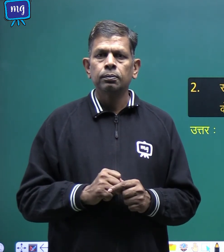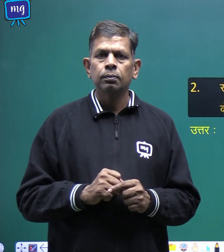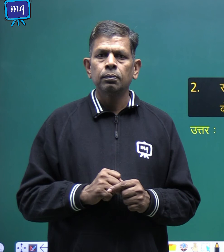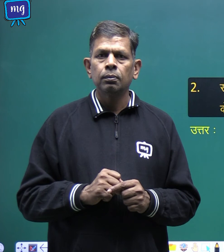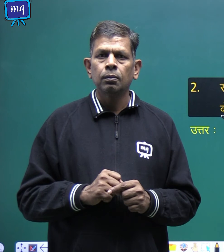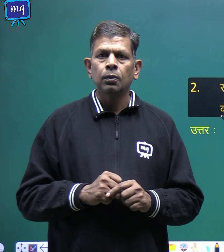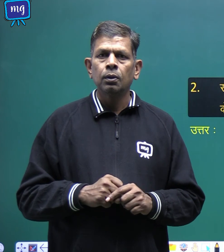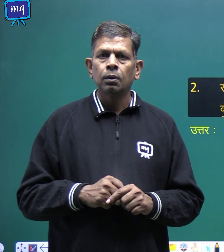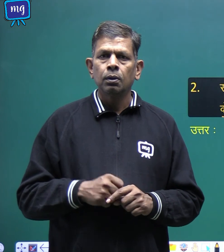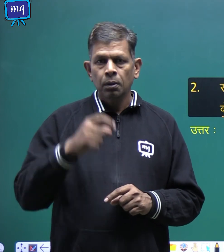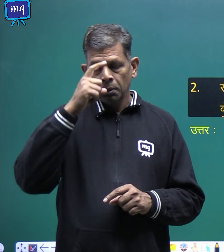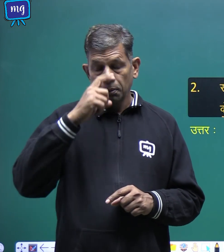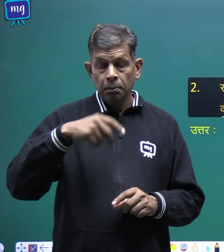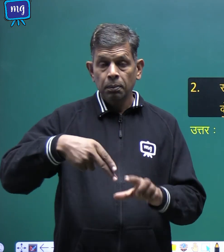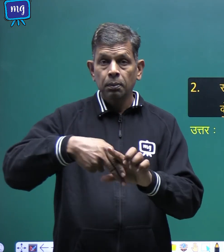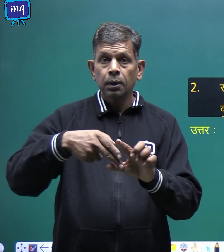मिट्टी के तेल में